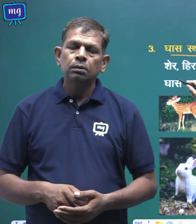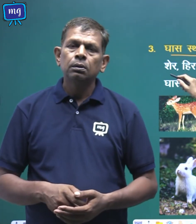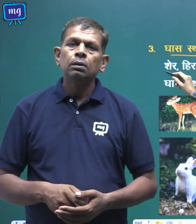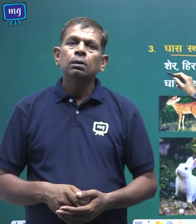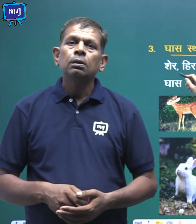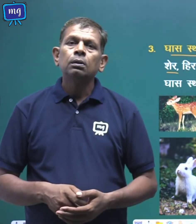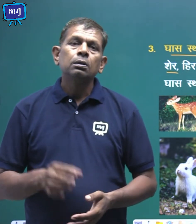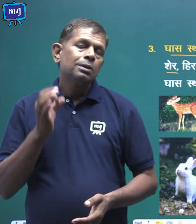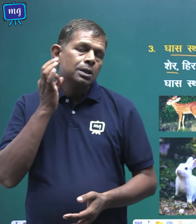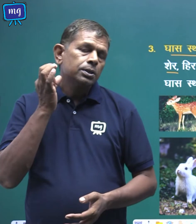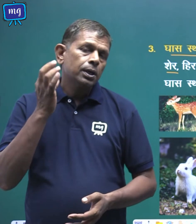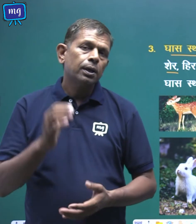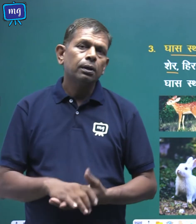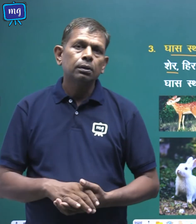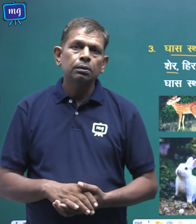शेर,